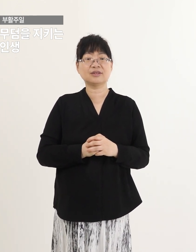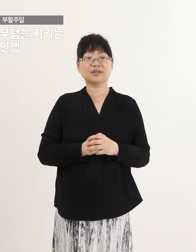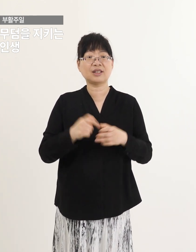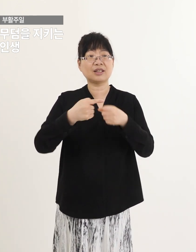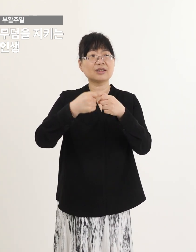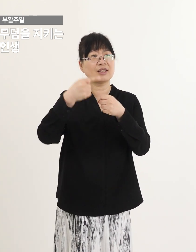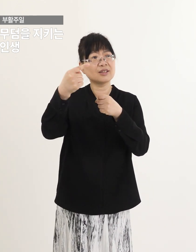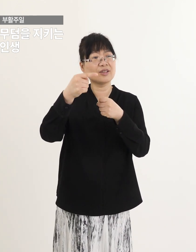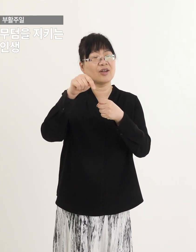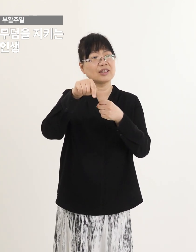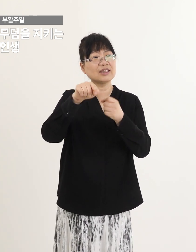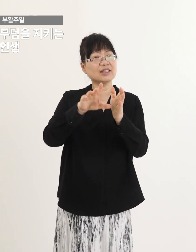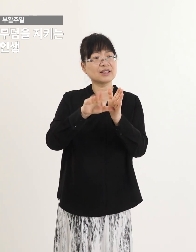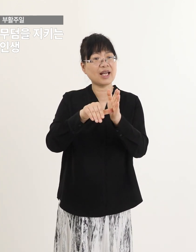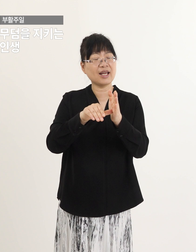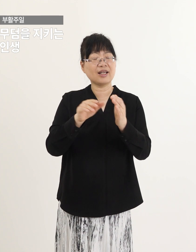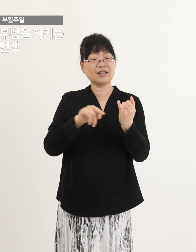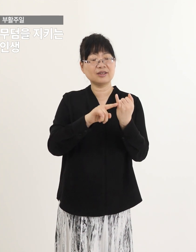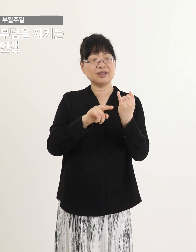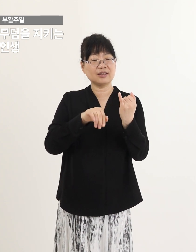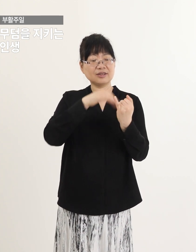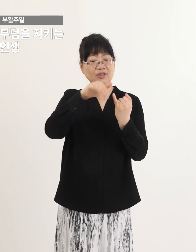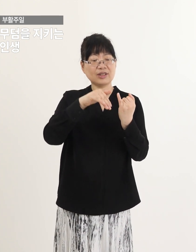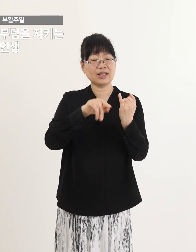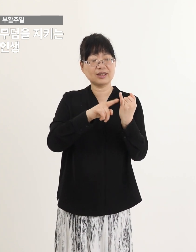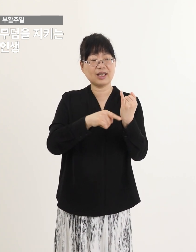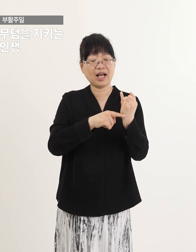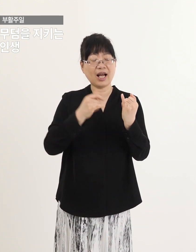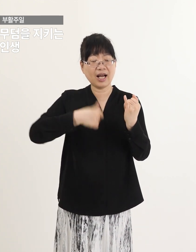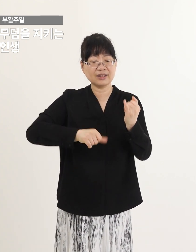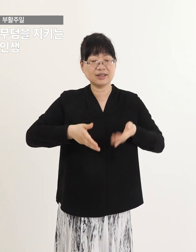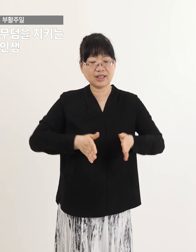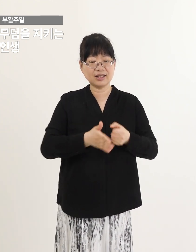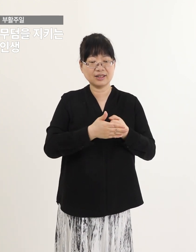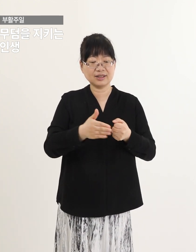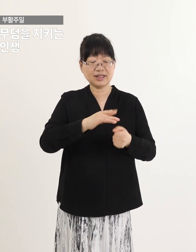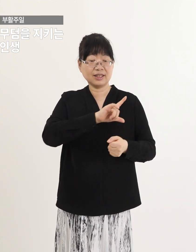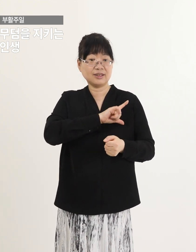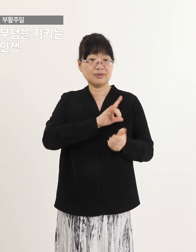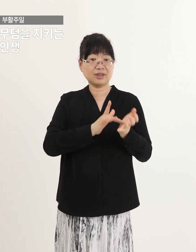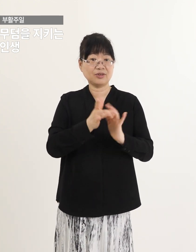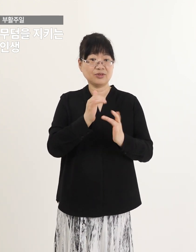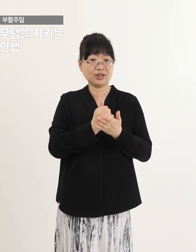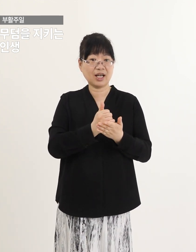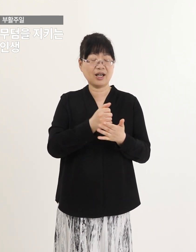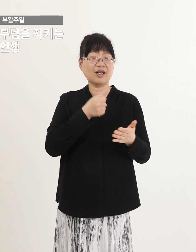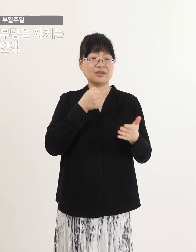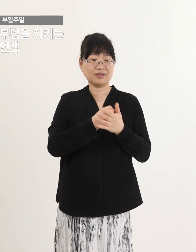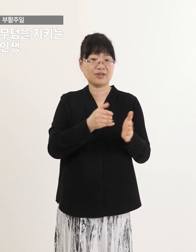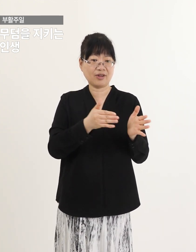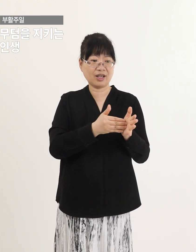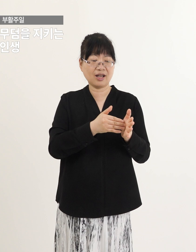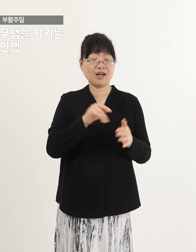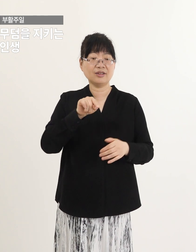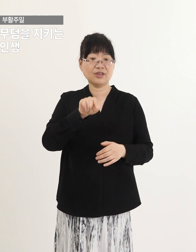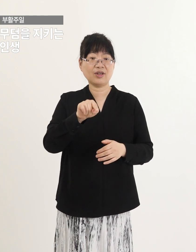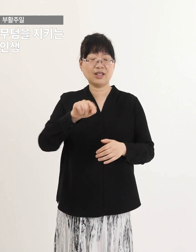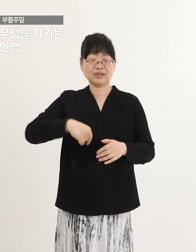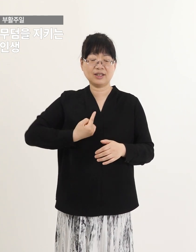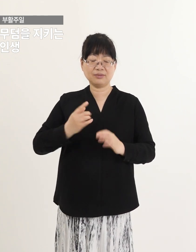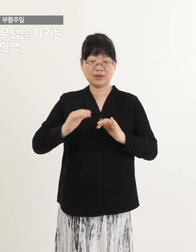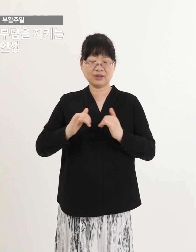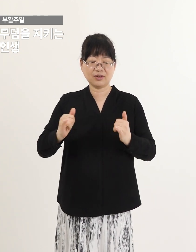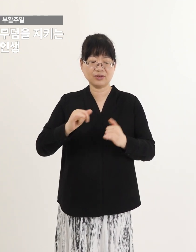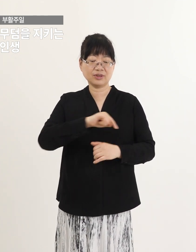내년 이맘때 처녀가 잉태하여 아들을 낳을 것인데 그 이름을 예수라 하라. 저가 자기